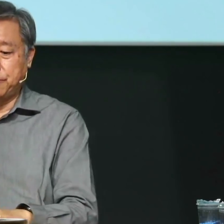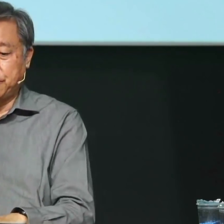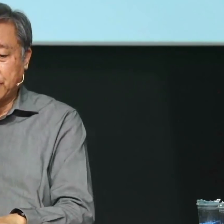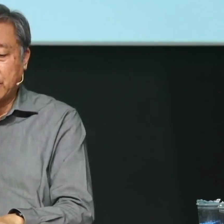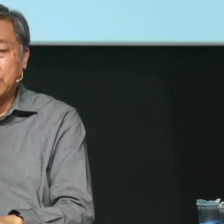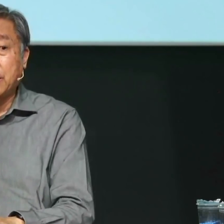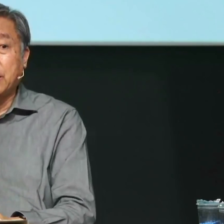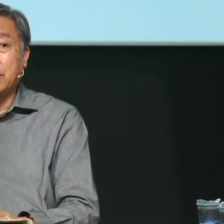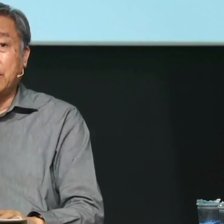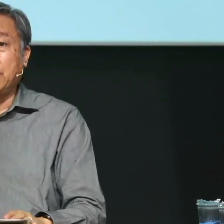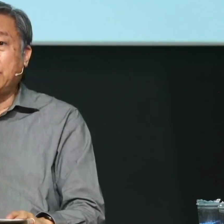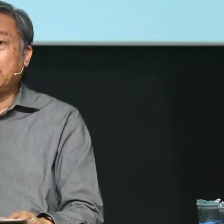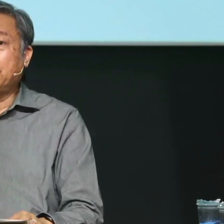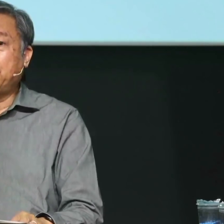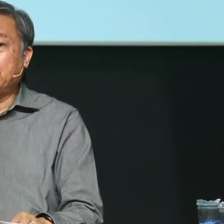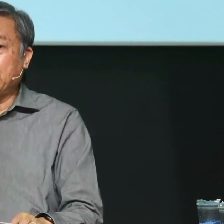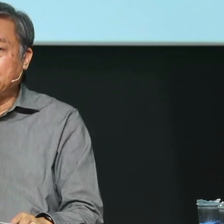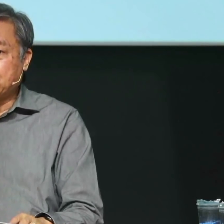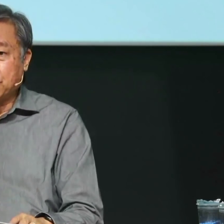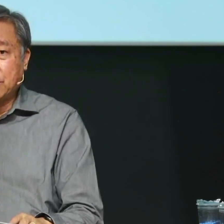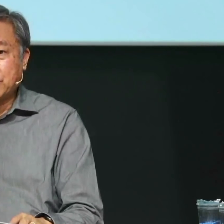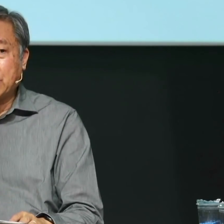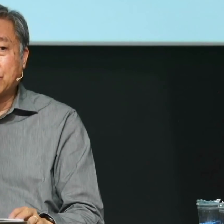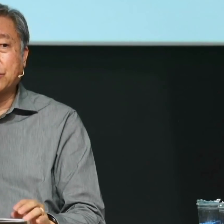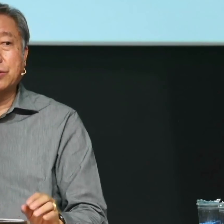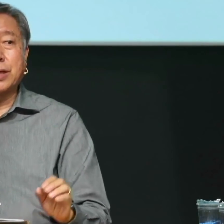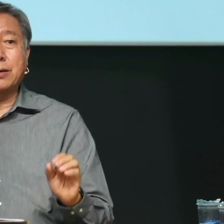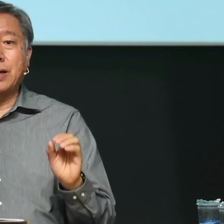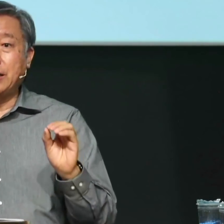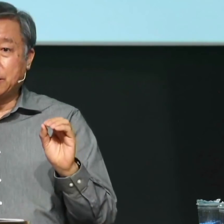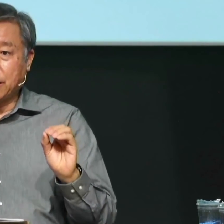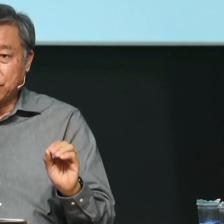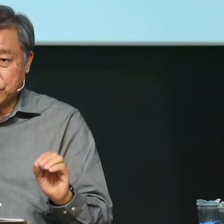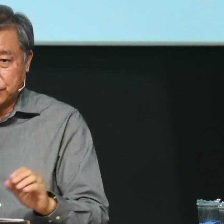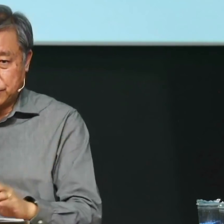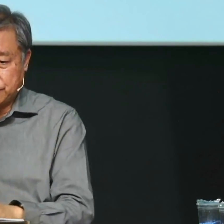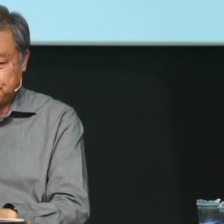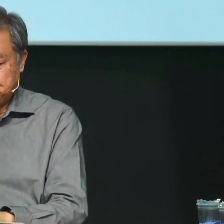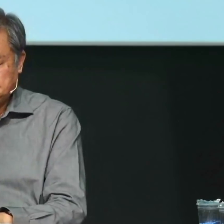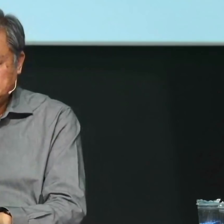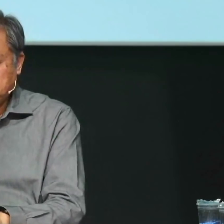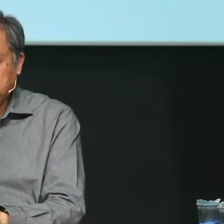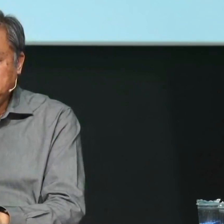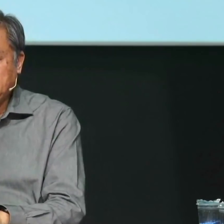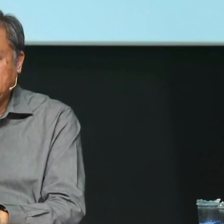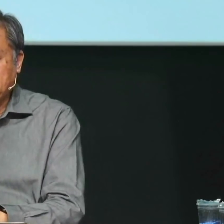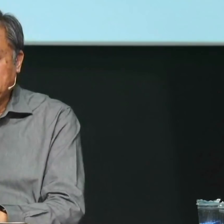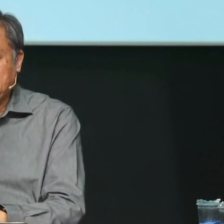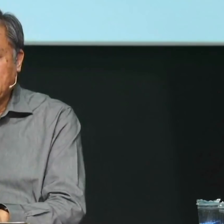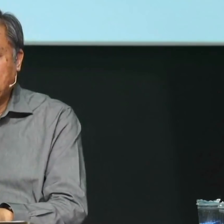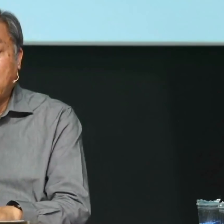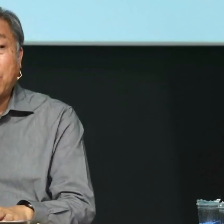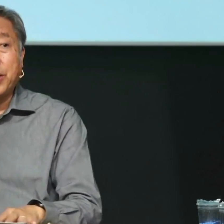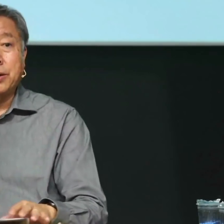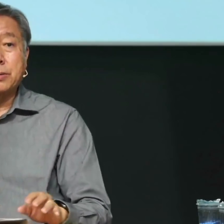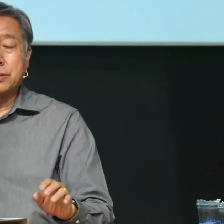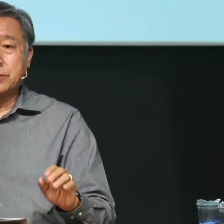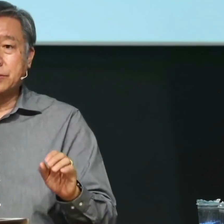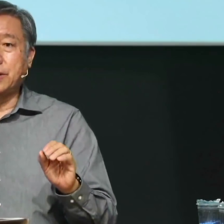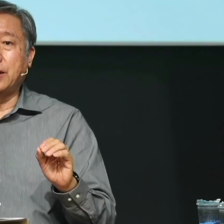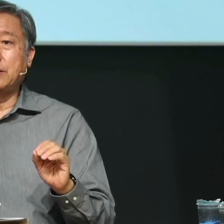hoje, né? E, queridos irmãos, é isso que eu quero alertar vocês. O